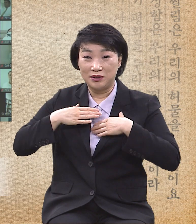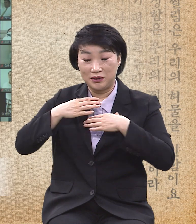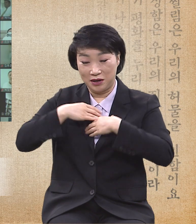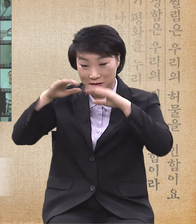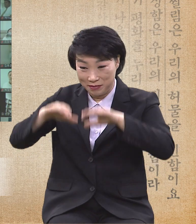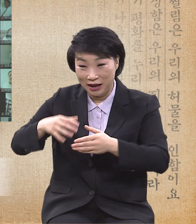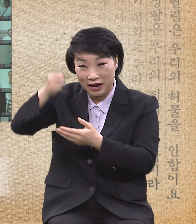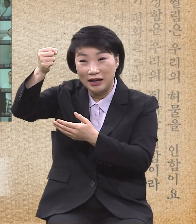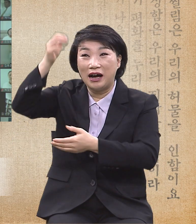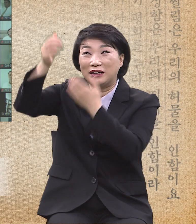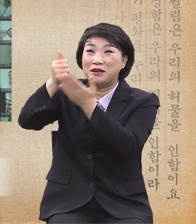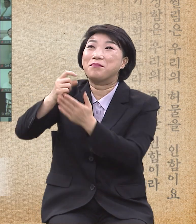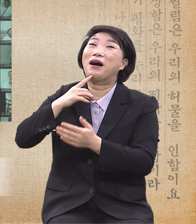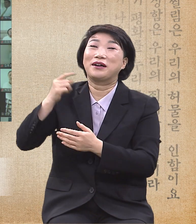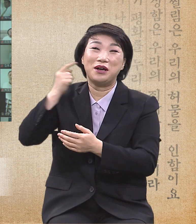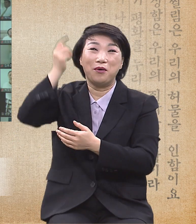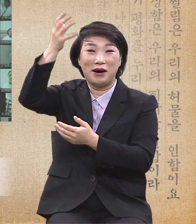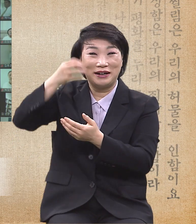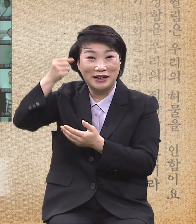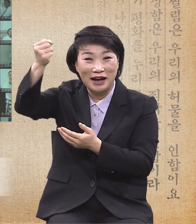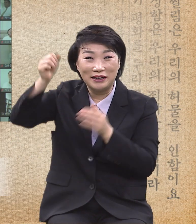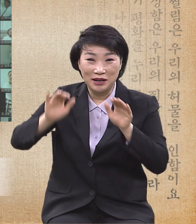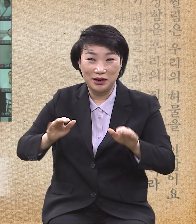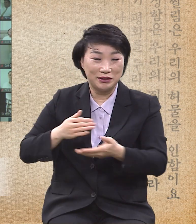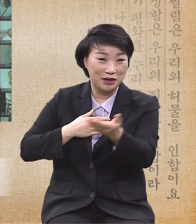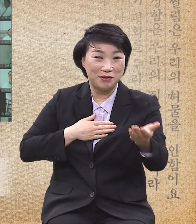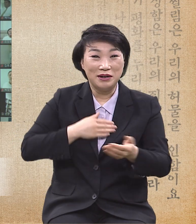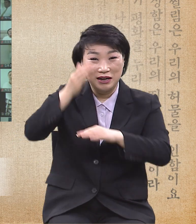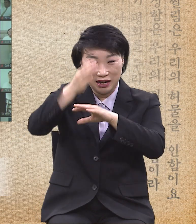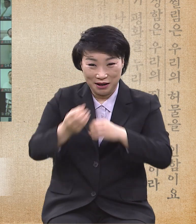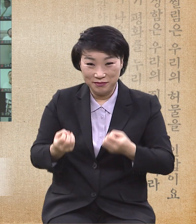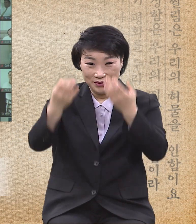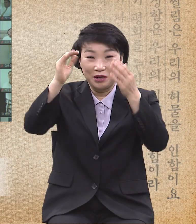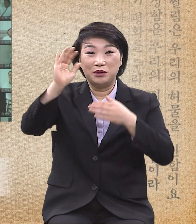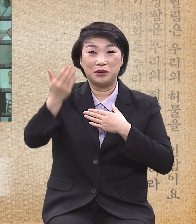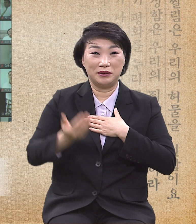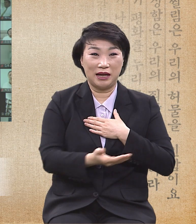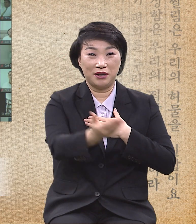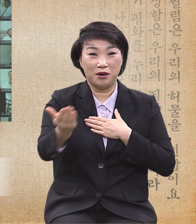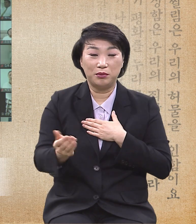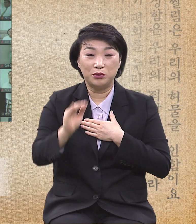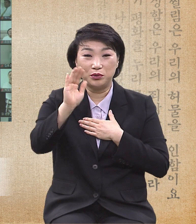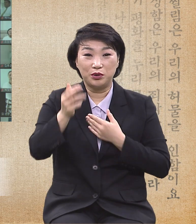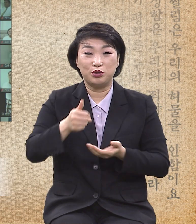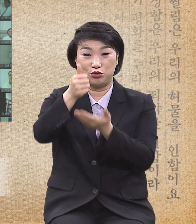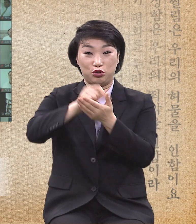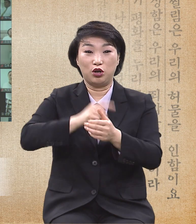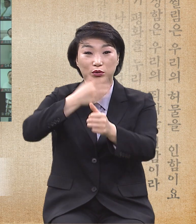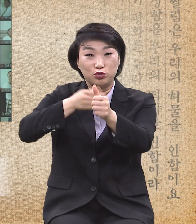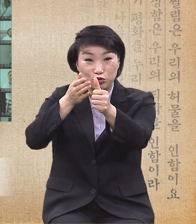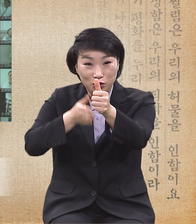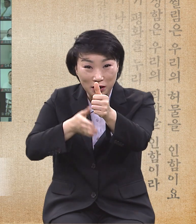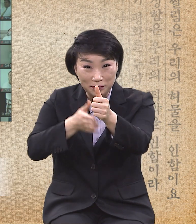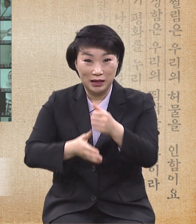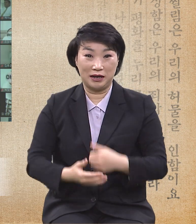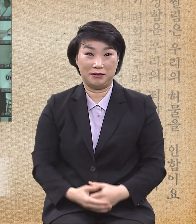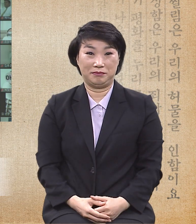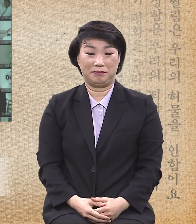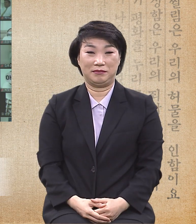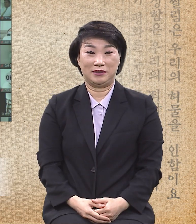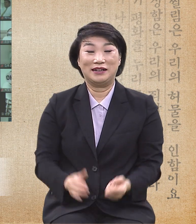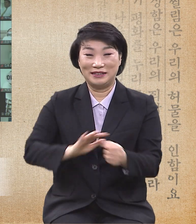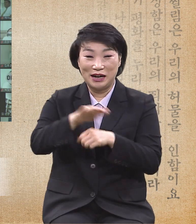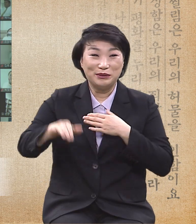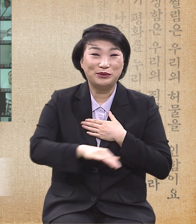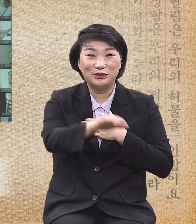경배받으시는 하나님만이 영광이 넘치도록 이 감사절이 되는 여러분 되기를 주님의 이름으로 축원합니다.